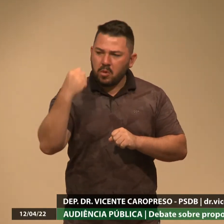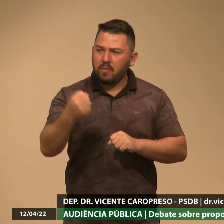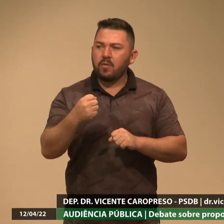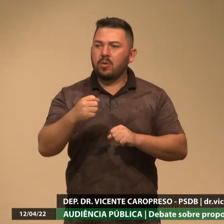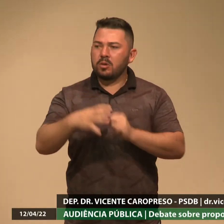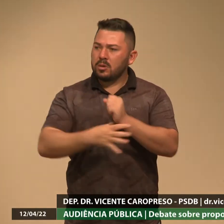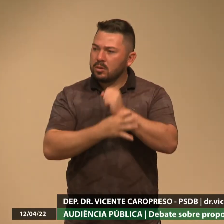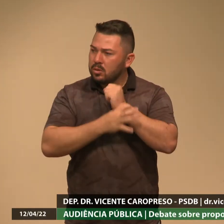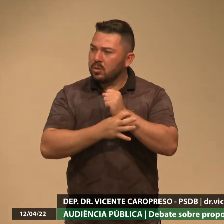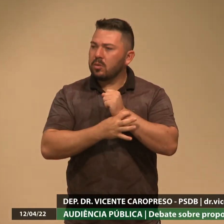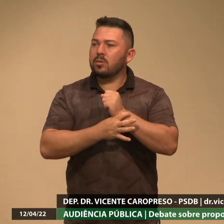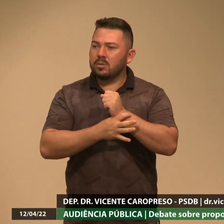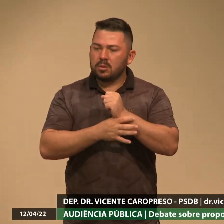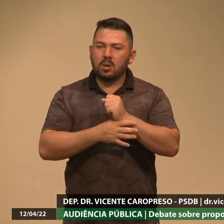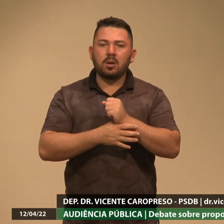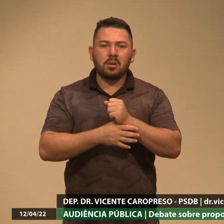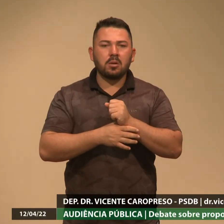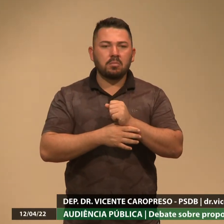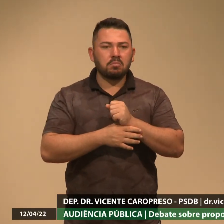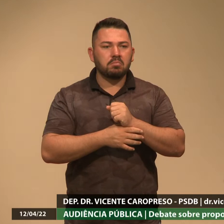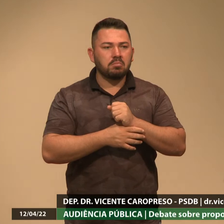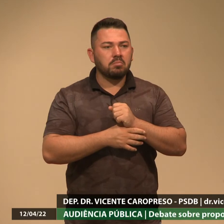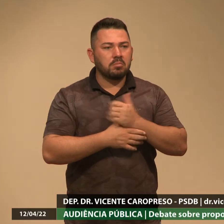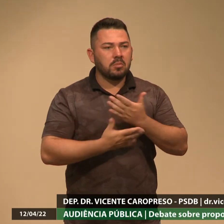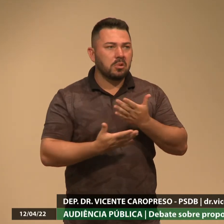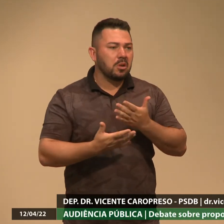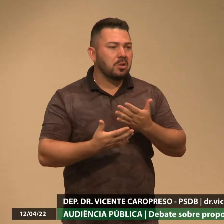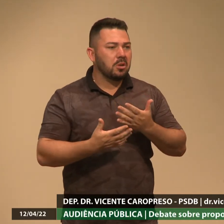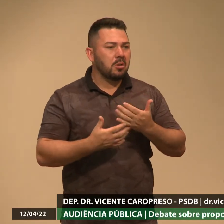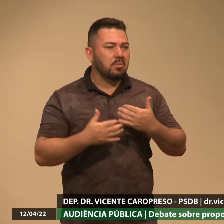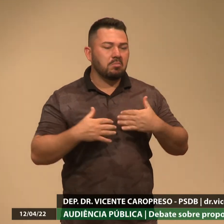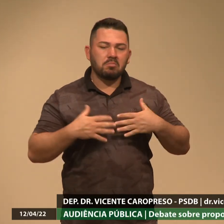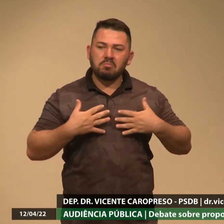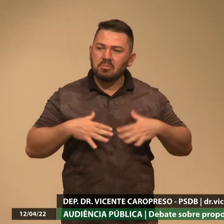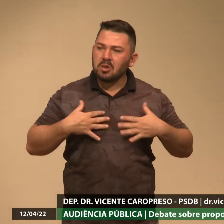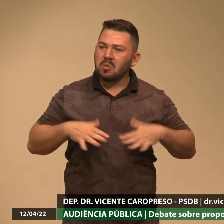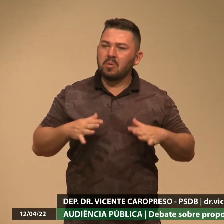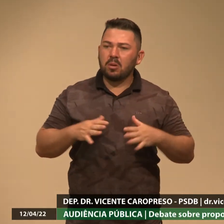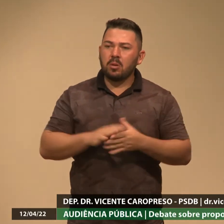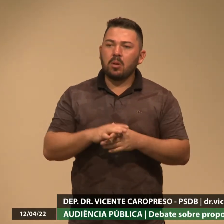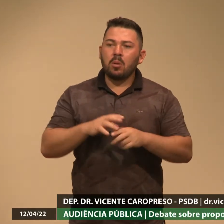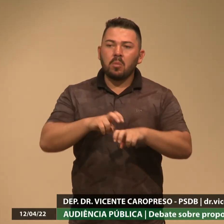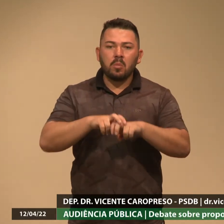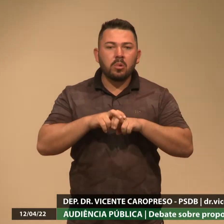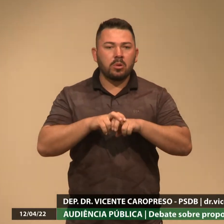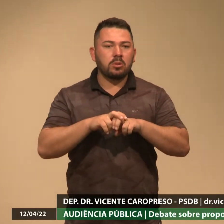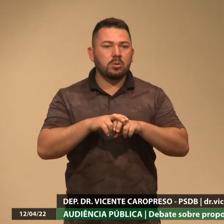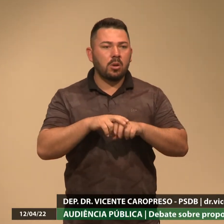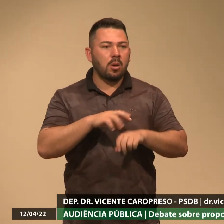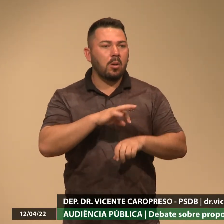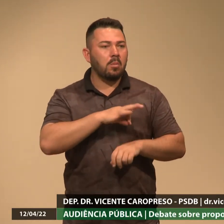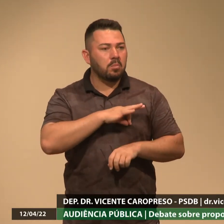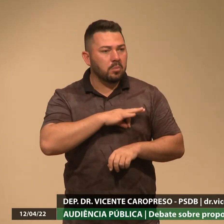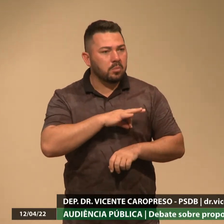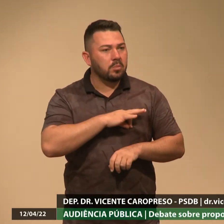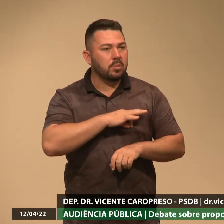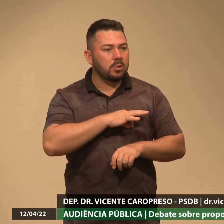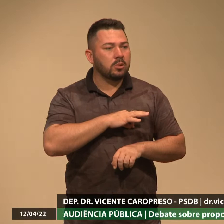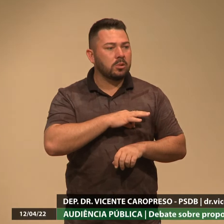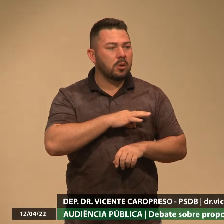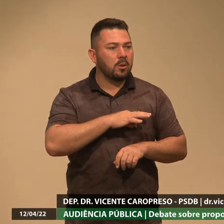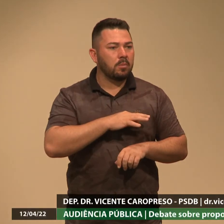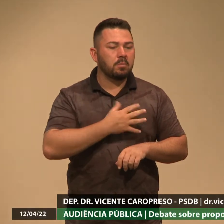que nos dá uma tranquilidade como poucos Polícia Militar de Santa Catarina Polícia Civil um orgulho para todos nós